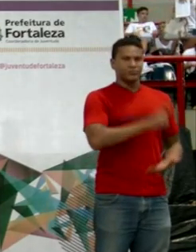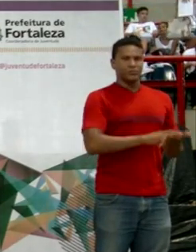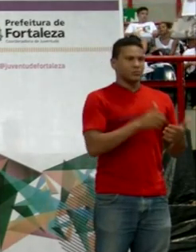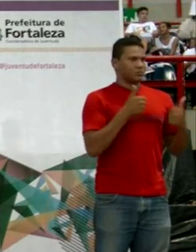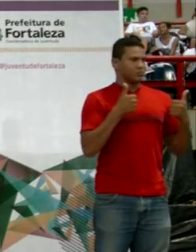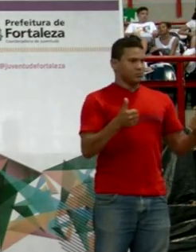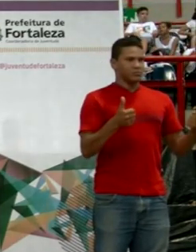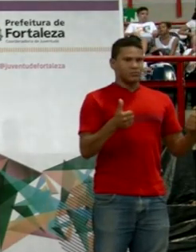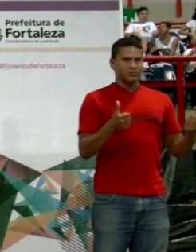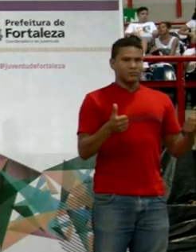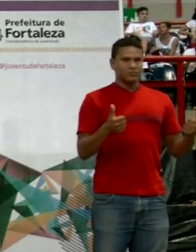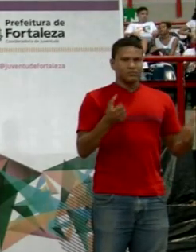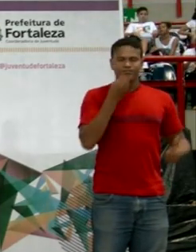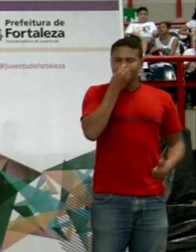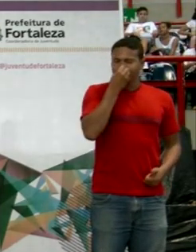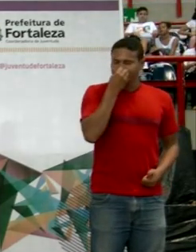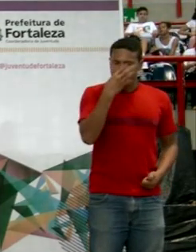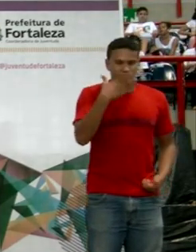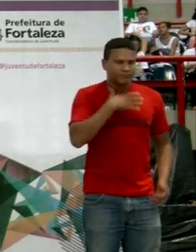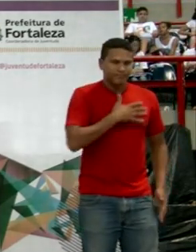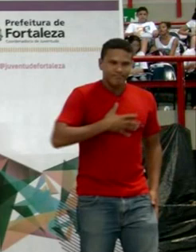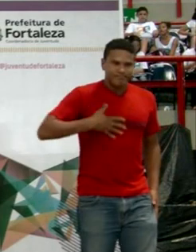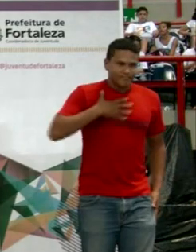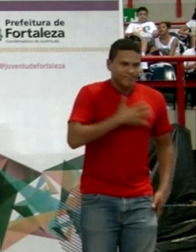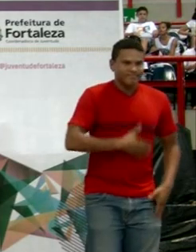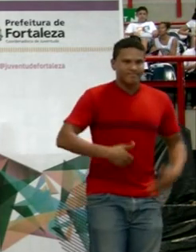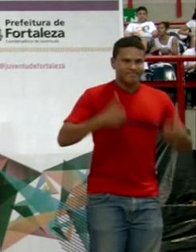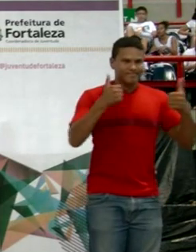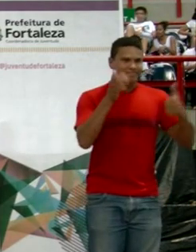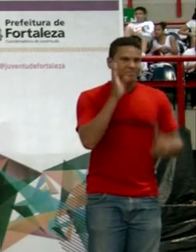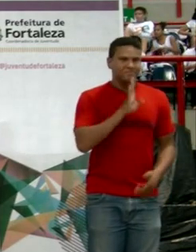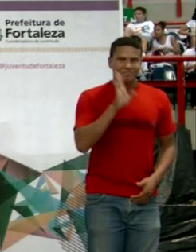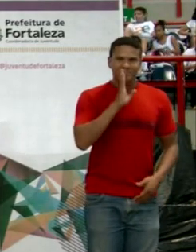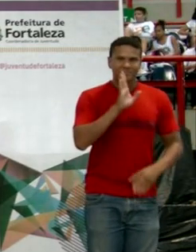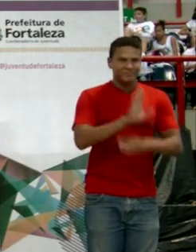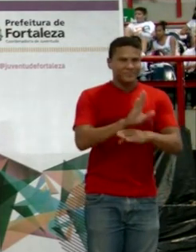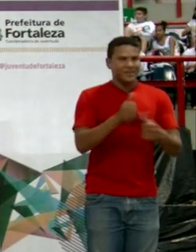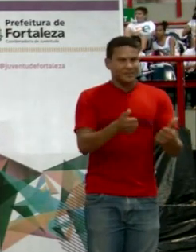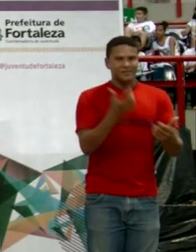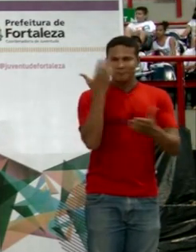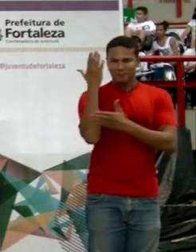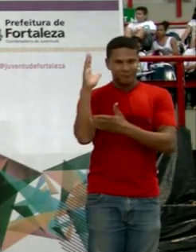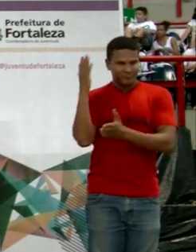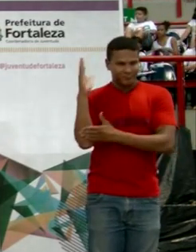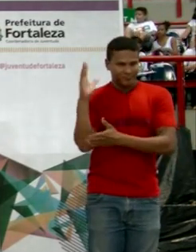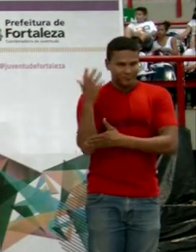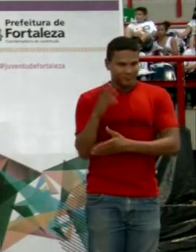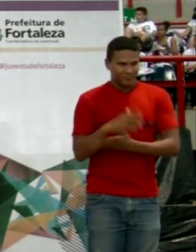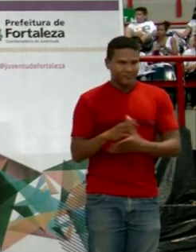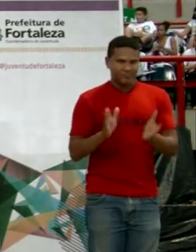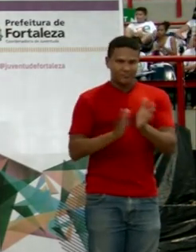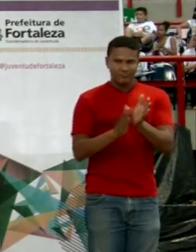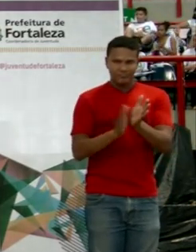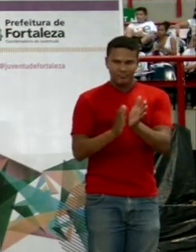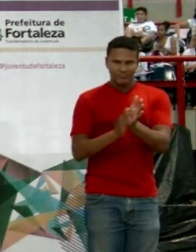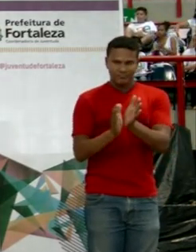certo? Gente, foi um grande prazer, foi muito legal, mais uma tarde aqui com vocês, tá certo?